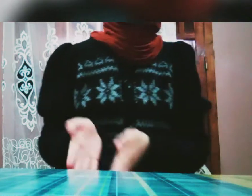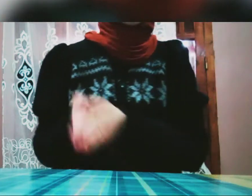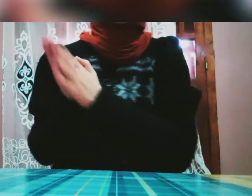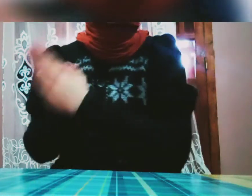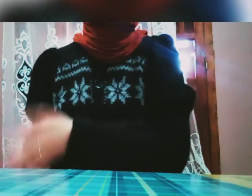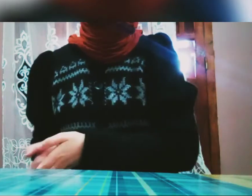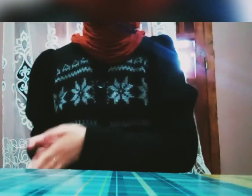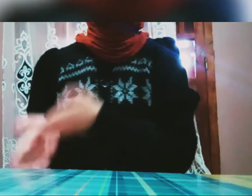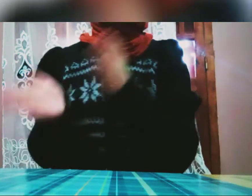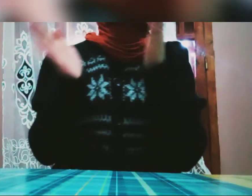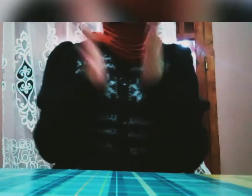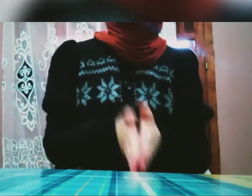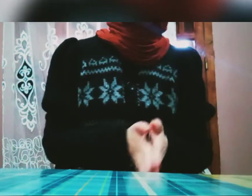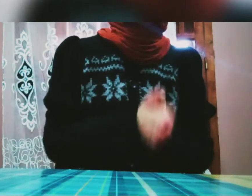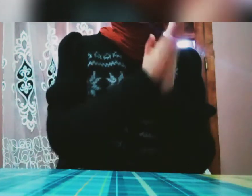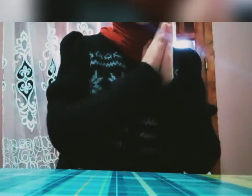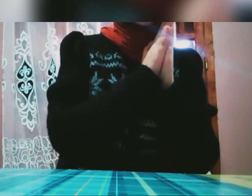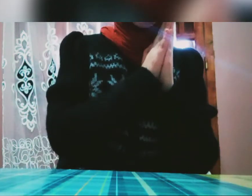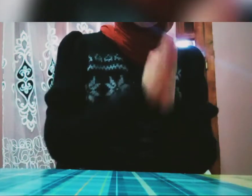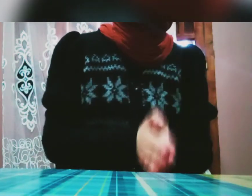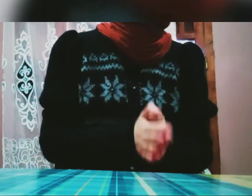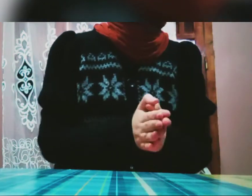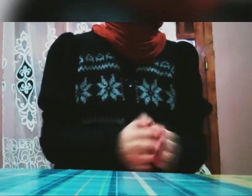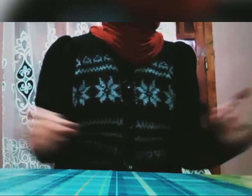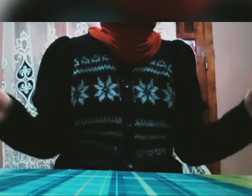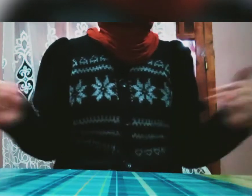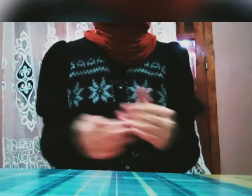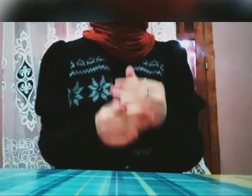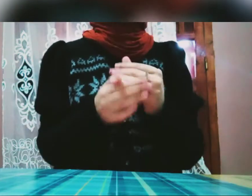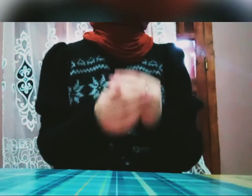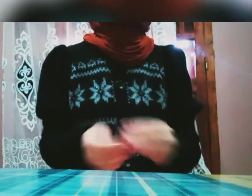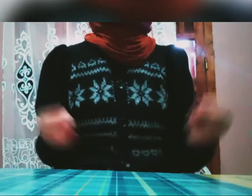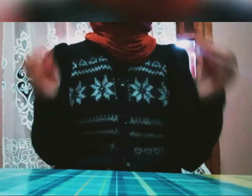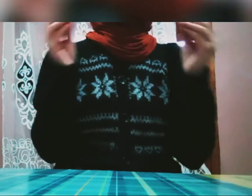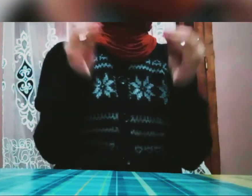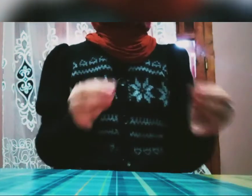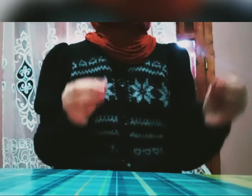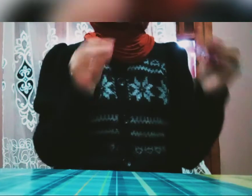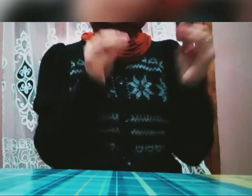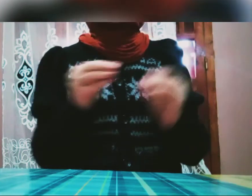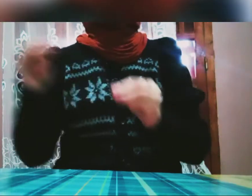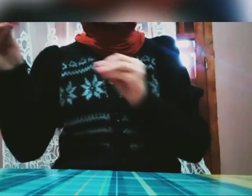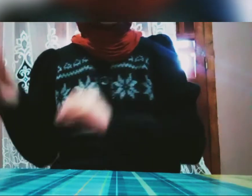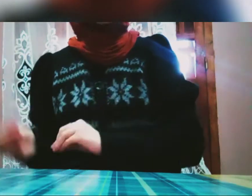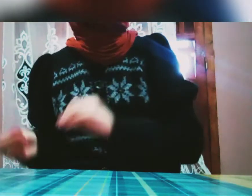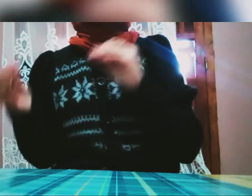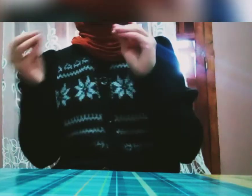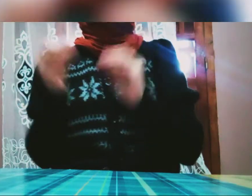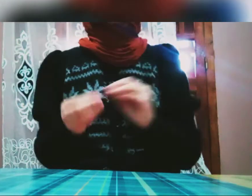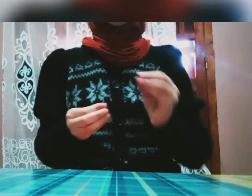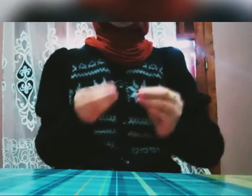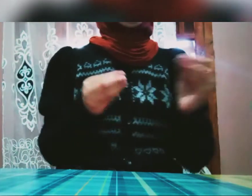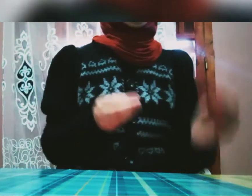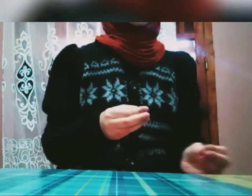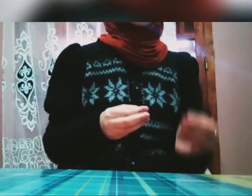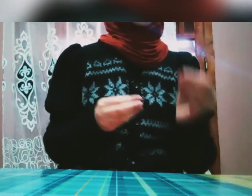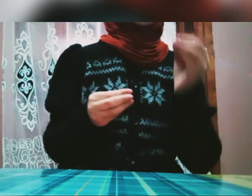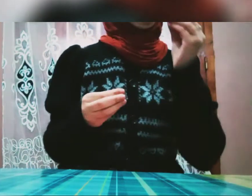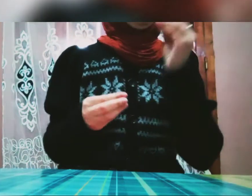حاب نروح وفاهم روحي انا واش قاعد ندير في الطريق تاعي، نروحوا للانضباط يوم كذا وكذا نبدا